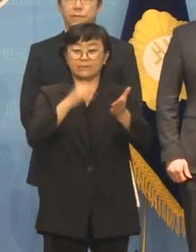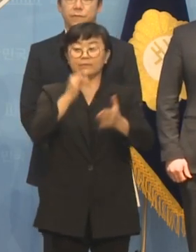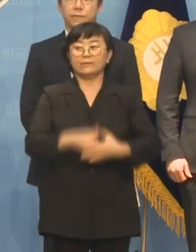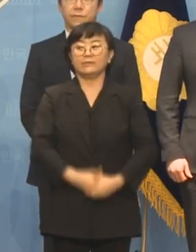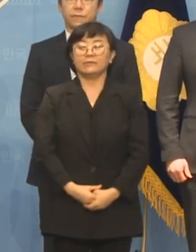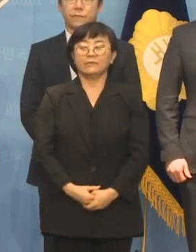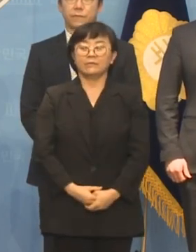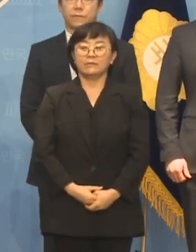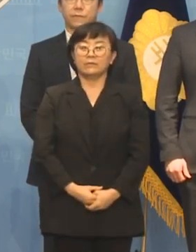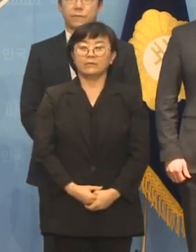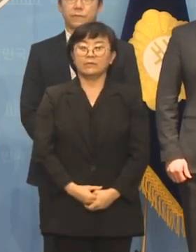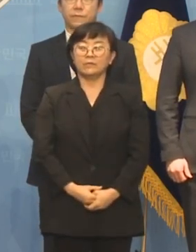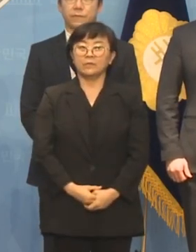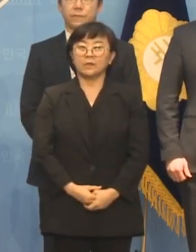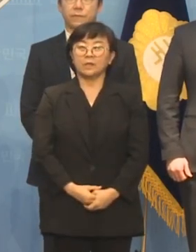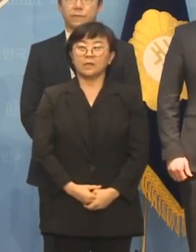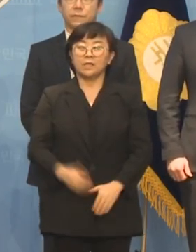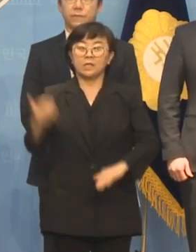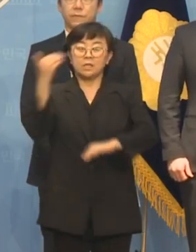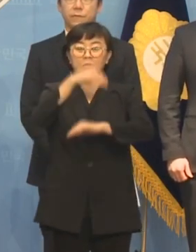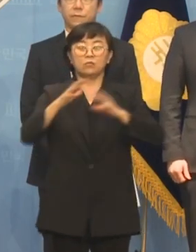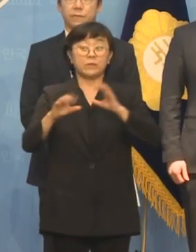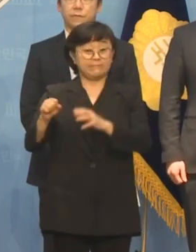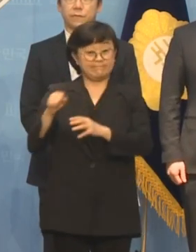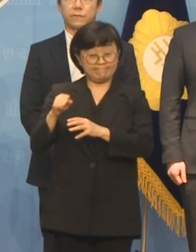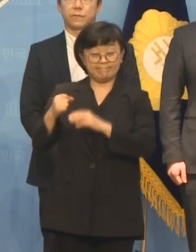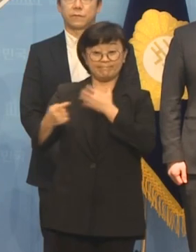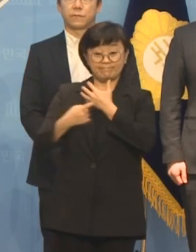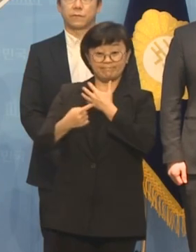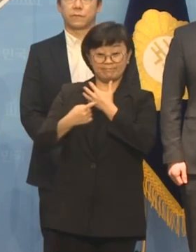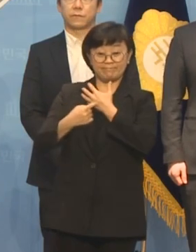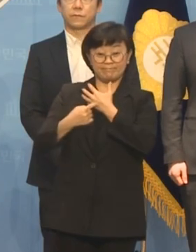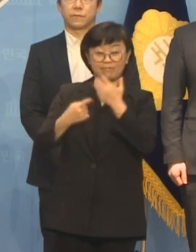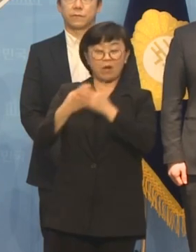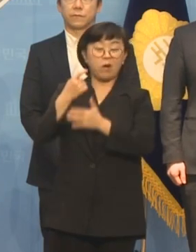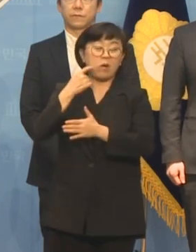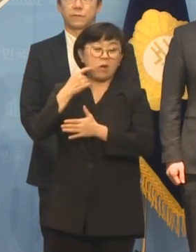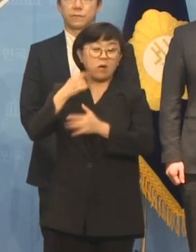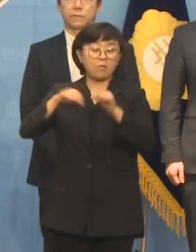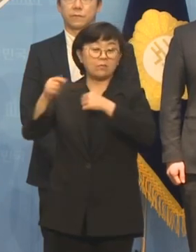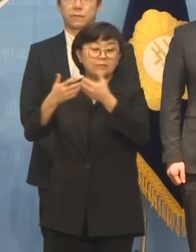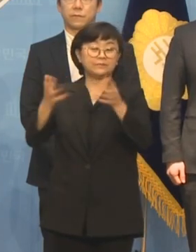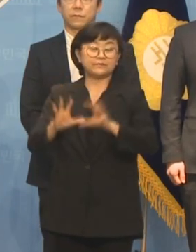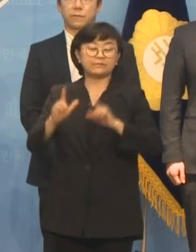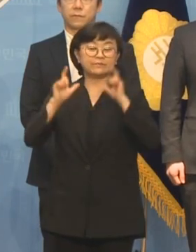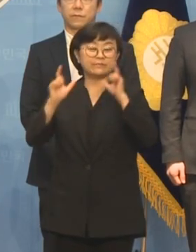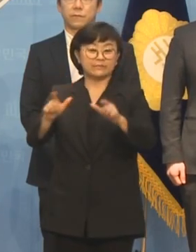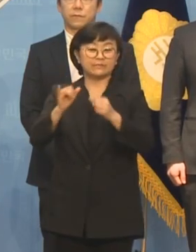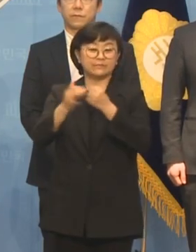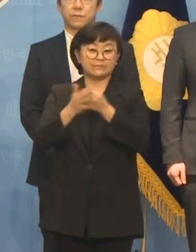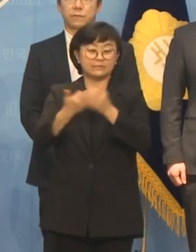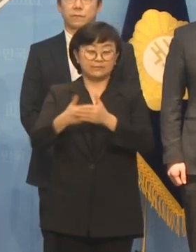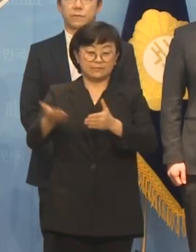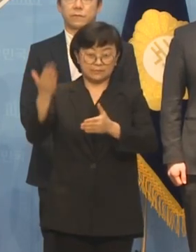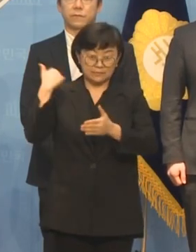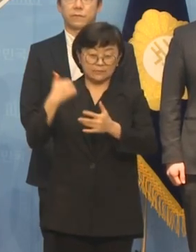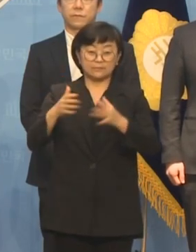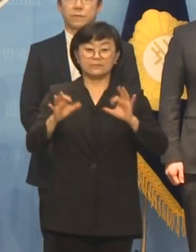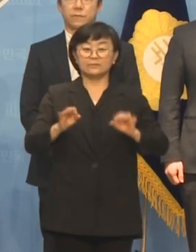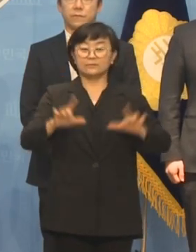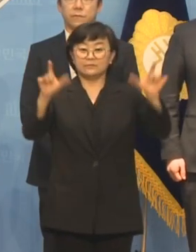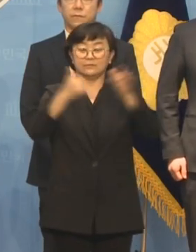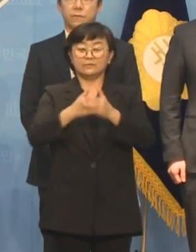있습니다. 예상대로 국민의힘은 겉으로는 위성정당 공포론을 앞세우면서도 지난주